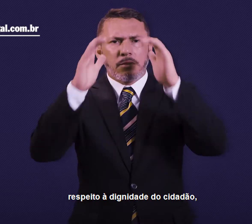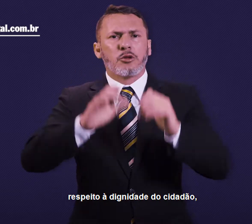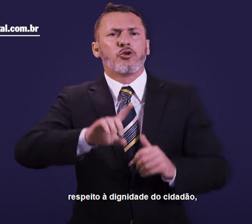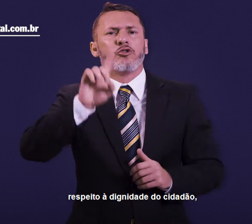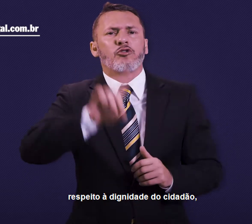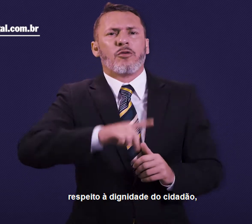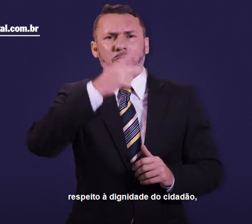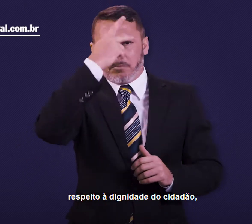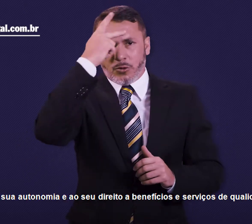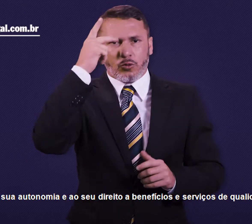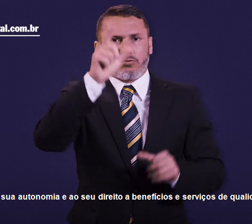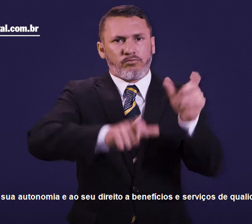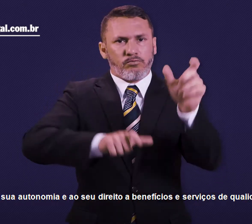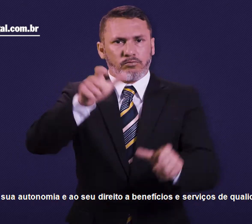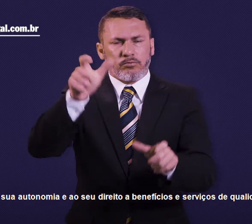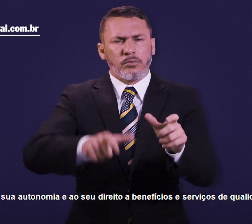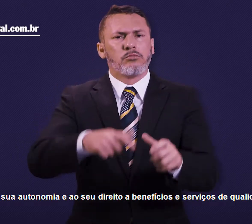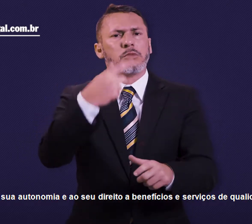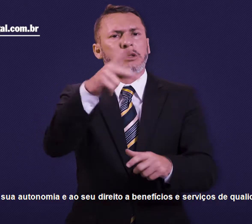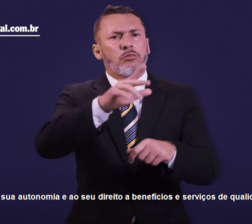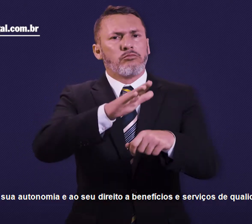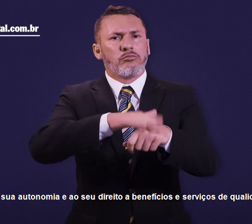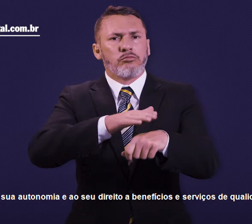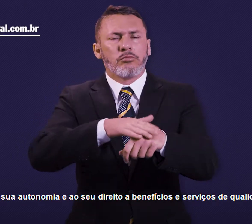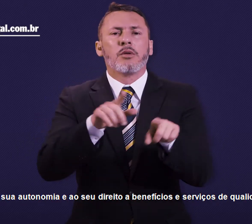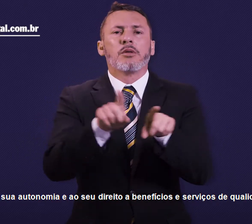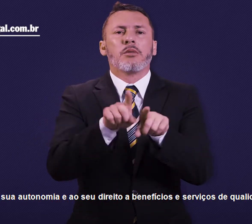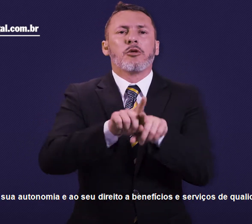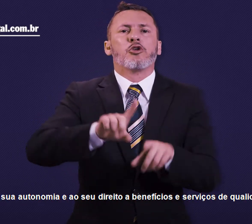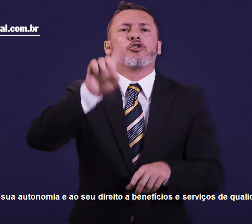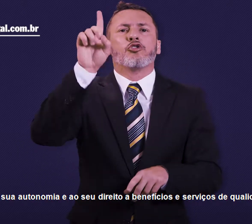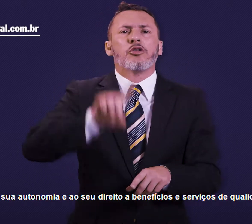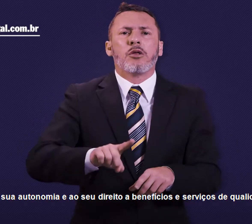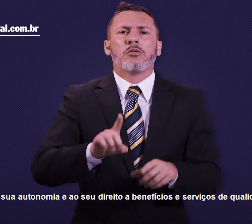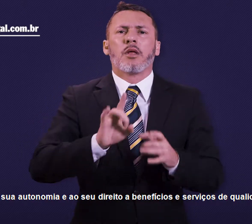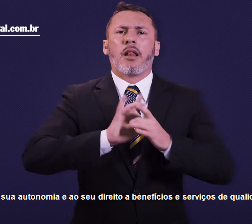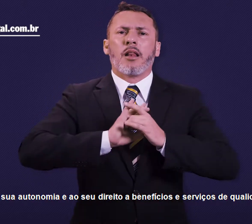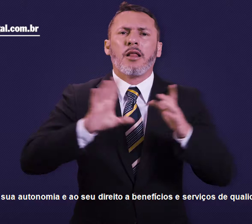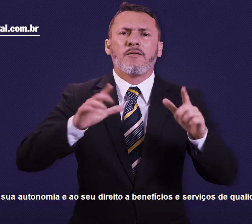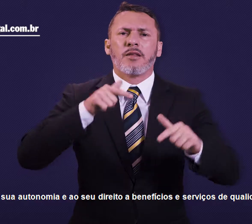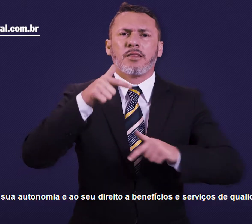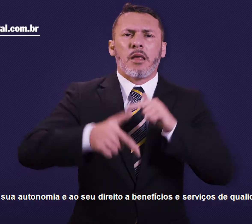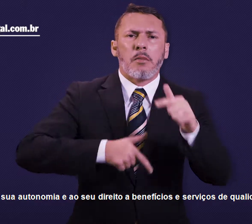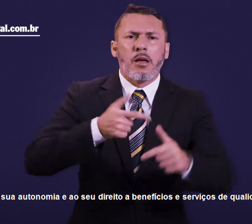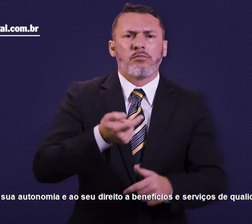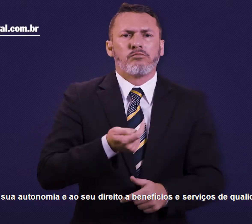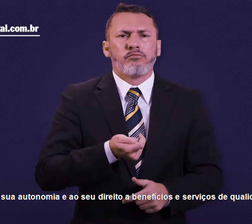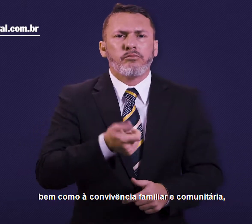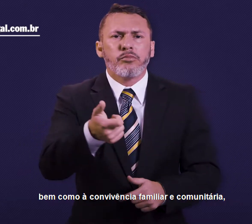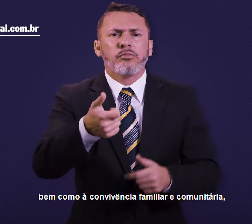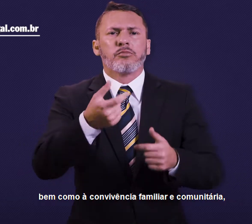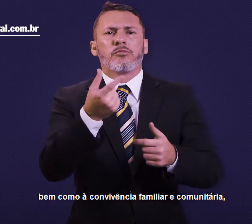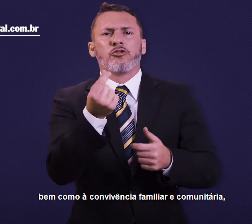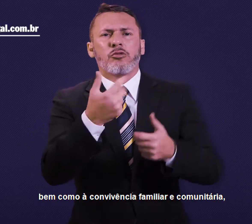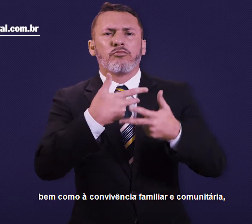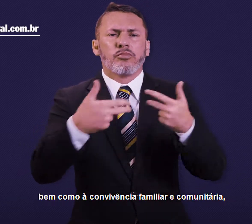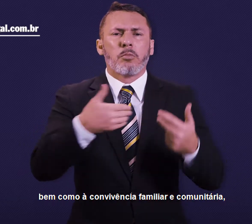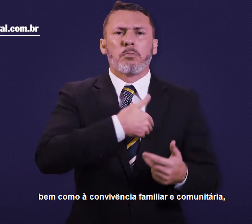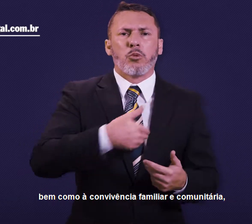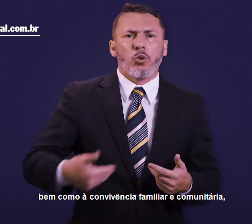do cidadão, à sua autonomia e ao seu direito a benefícios e serviços de qualidade, bem como à